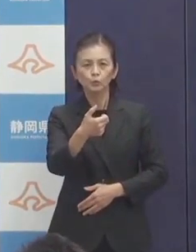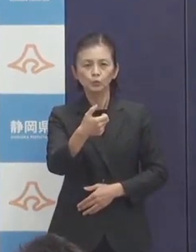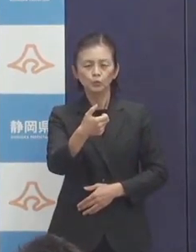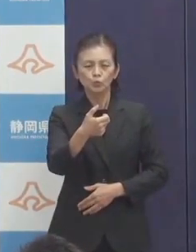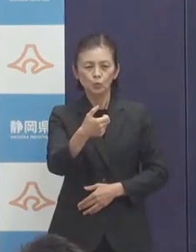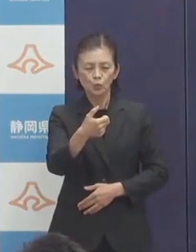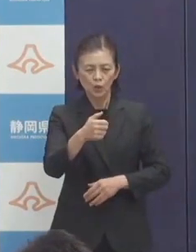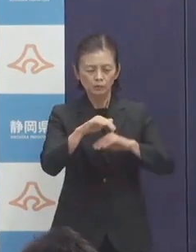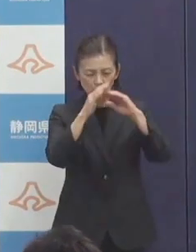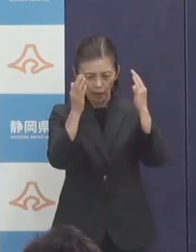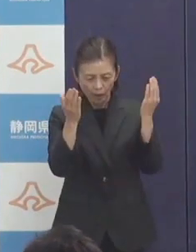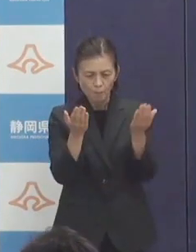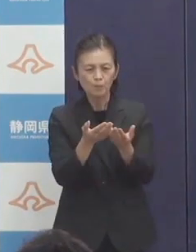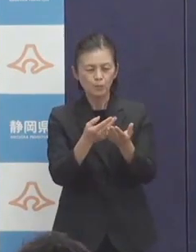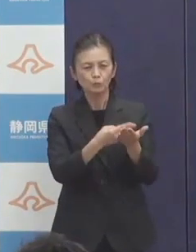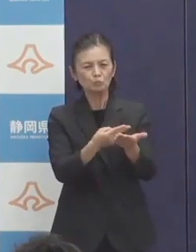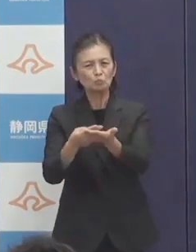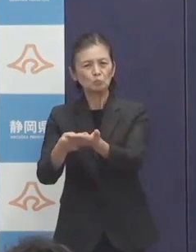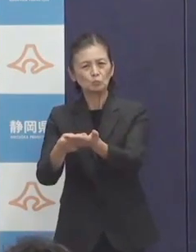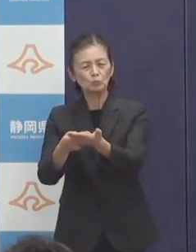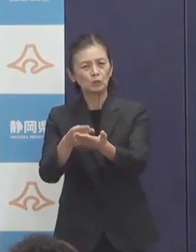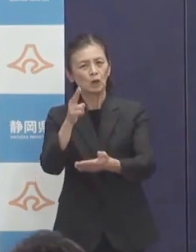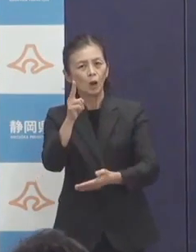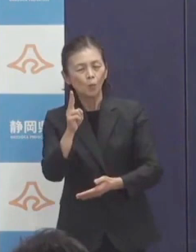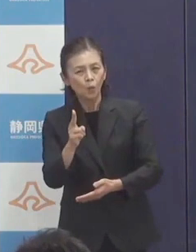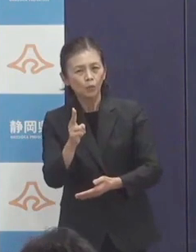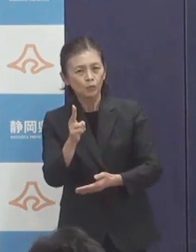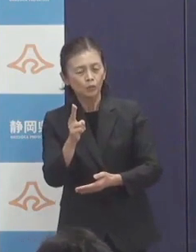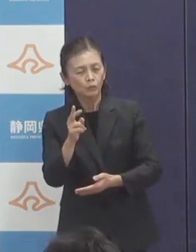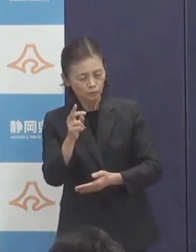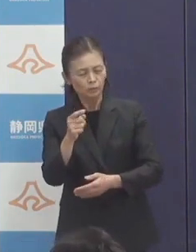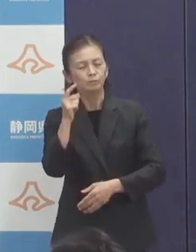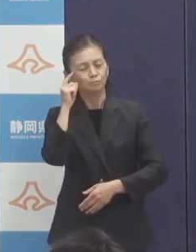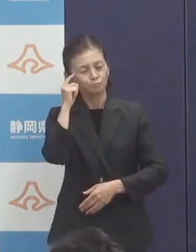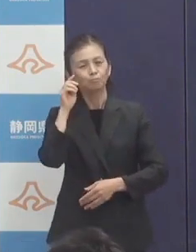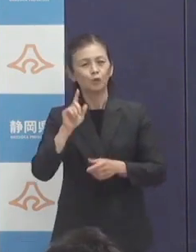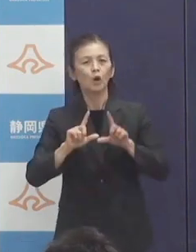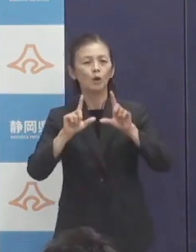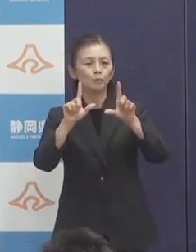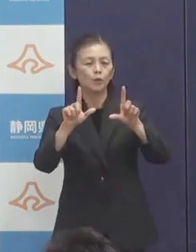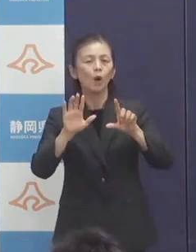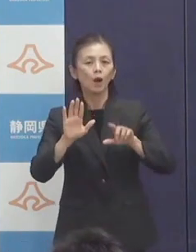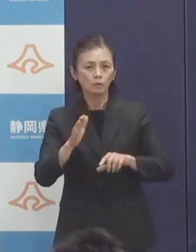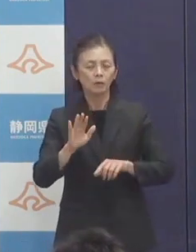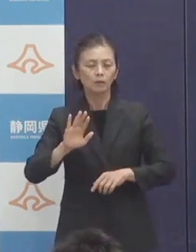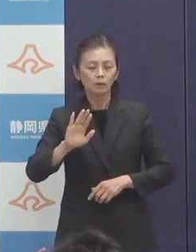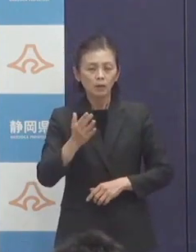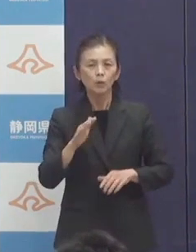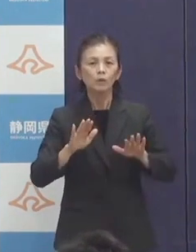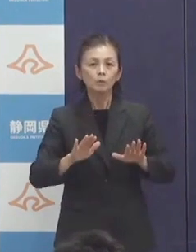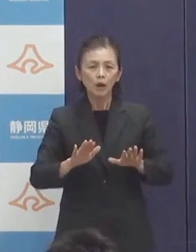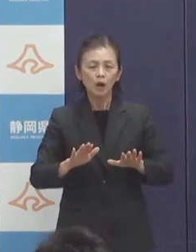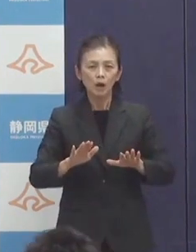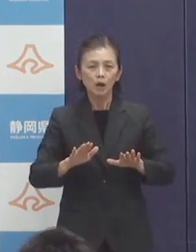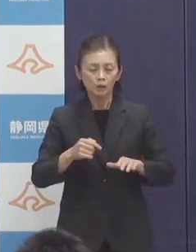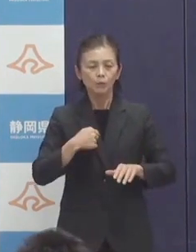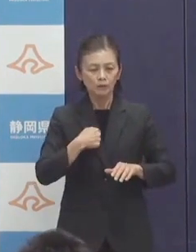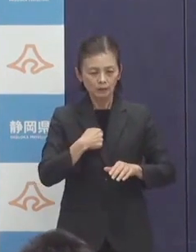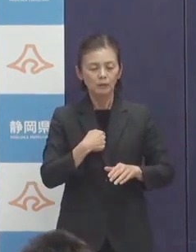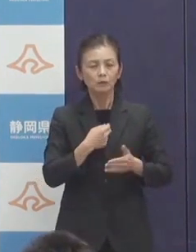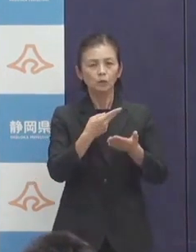埋まる可能性があるという試算を発表いたしました。しかしながら現在、我々の持っている病